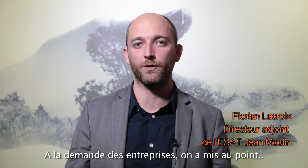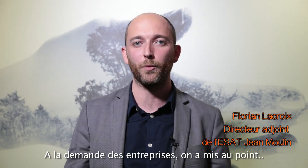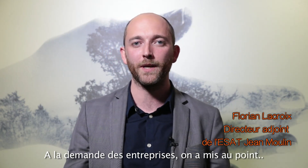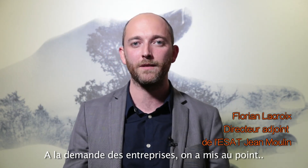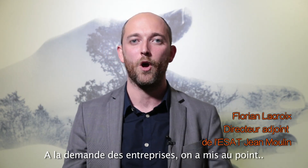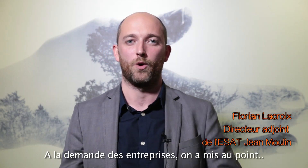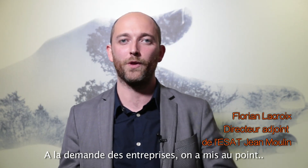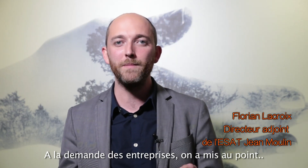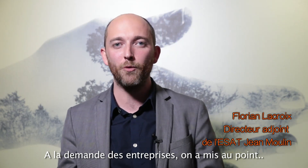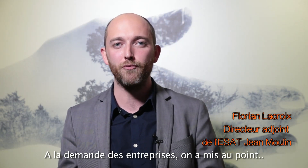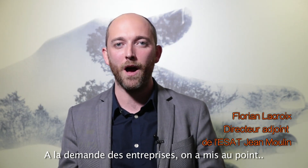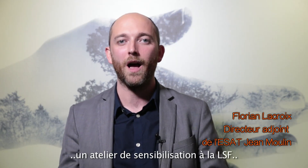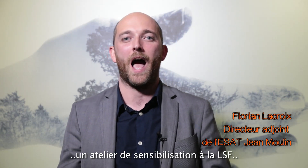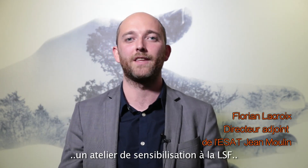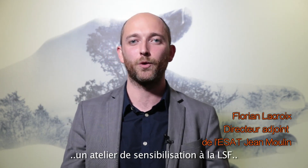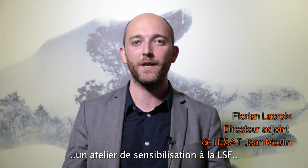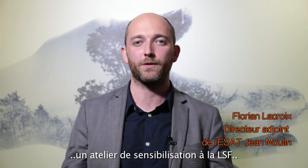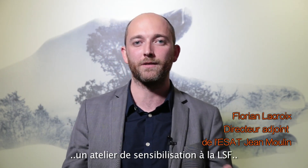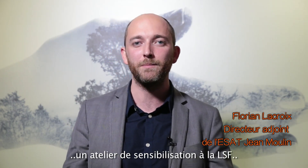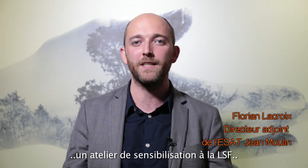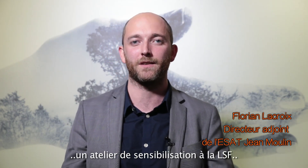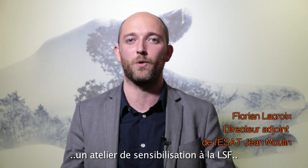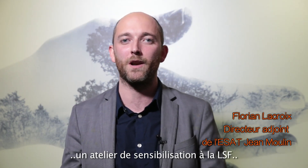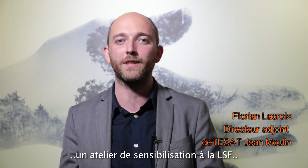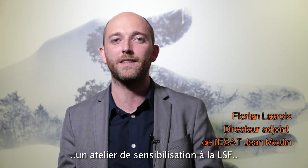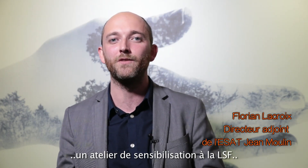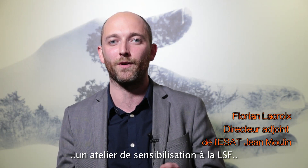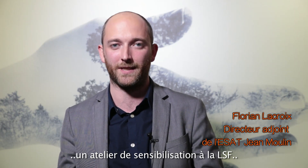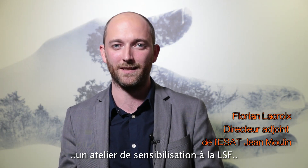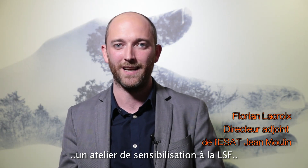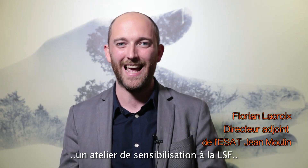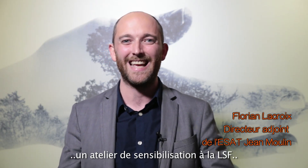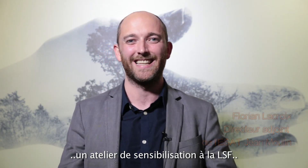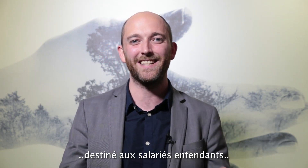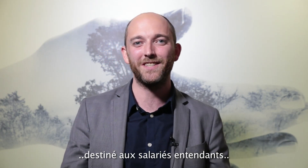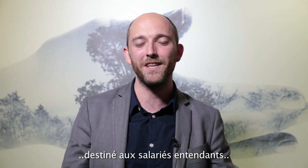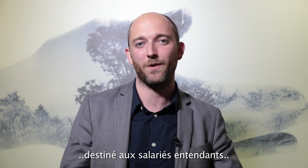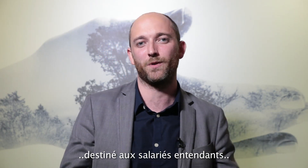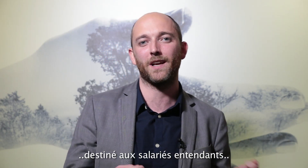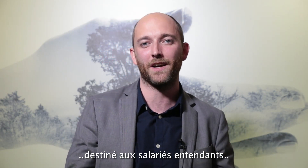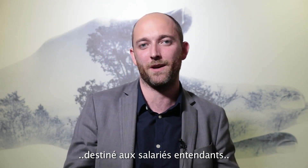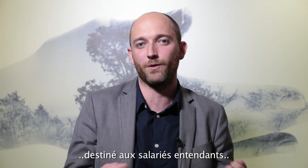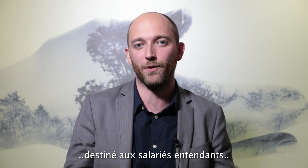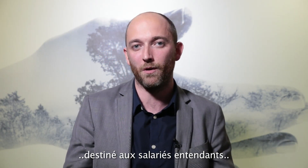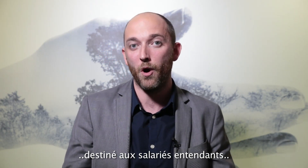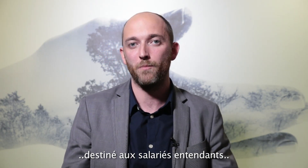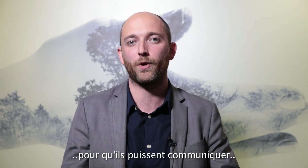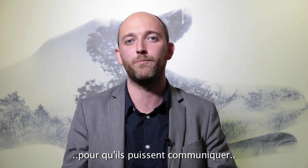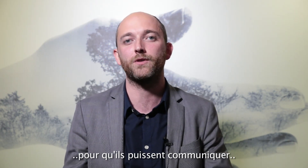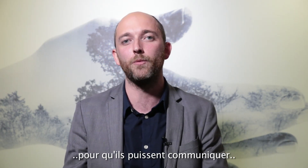des entreprises, on a mis au point un atelier de sensibilisation à la langue des signes française destiné aux salariés entendants pour qu'ils puissent